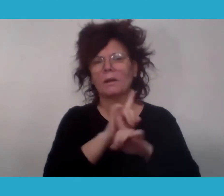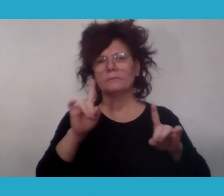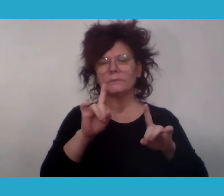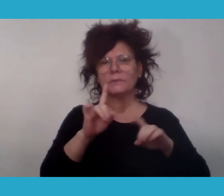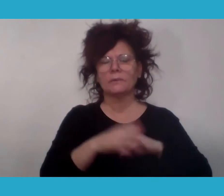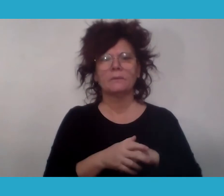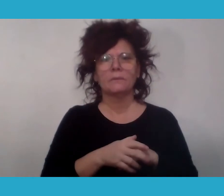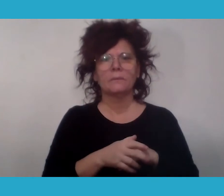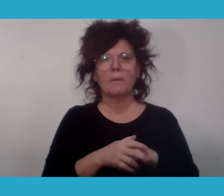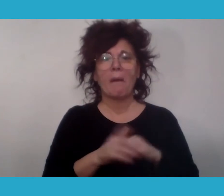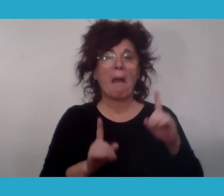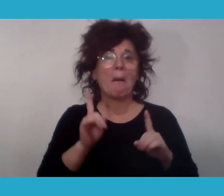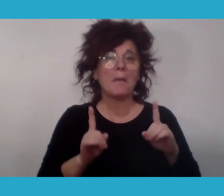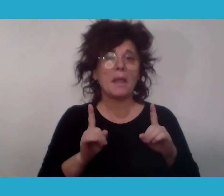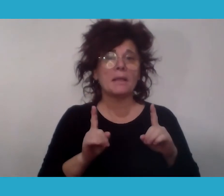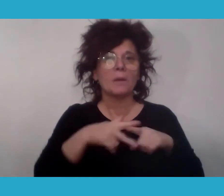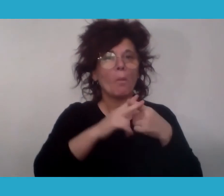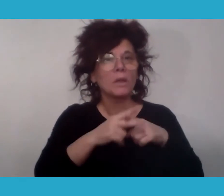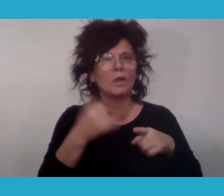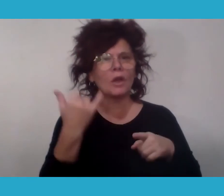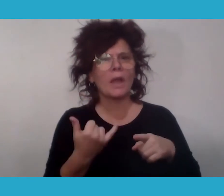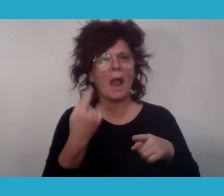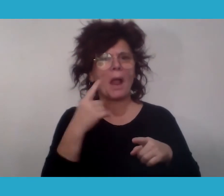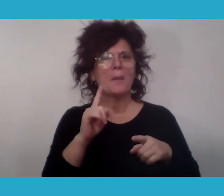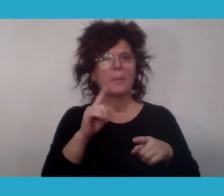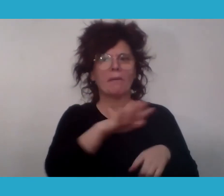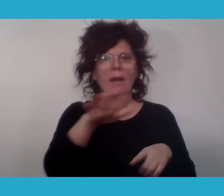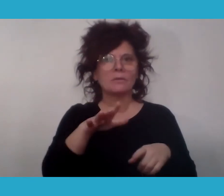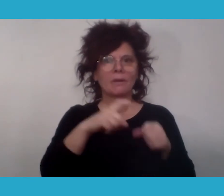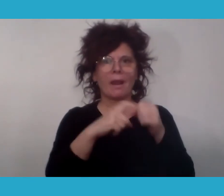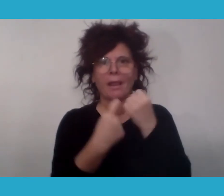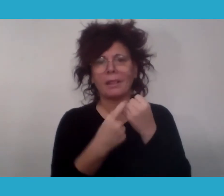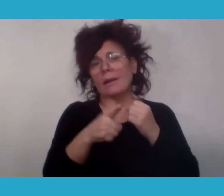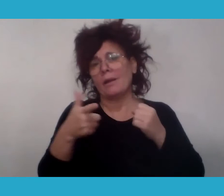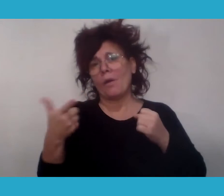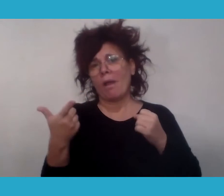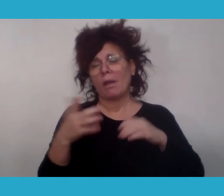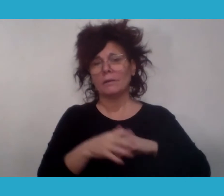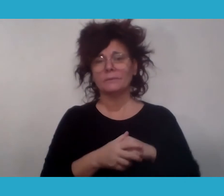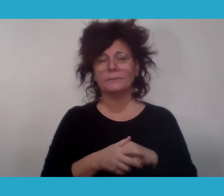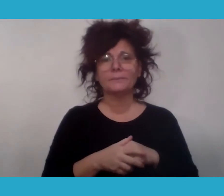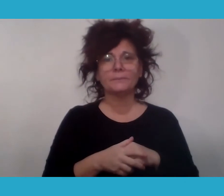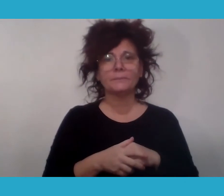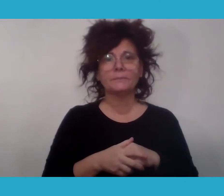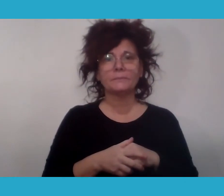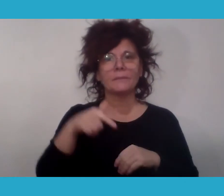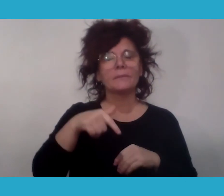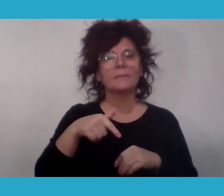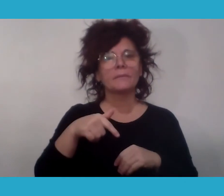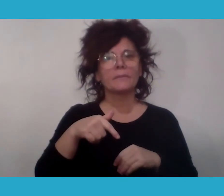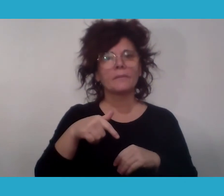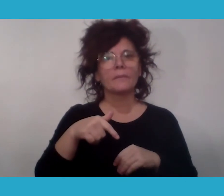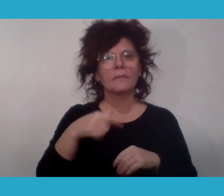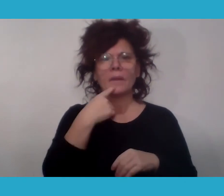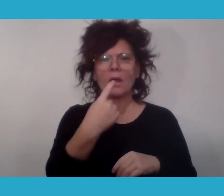cierta tecnología, no tiene internet propio de la región que habitan. No pide mejor conectividad, no le interesa. Lo que dice es que este tipo